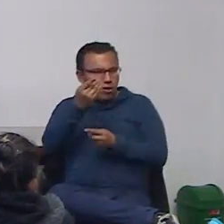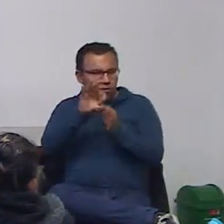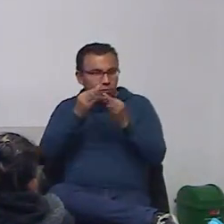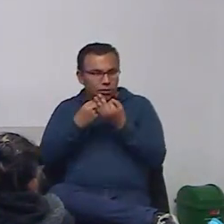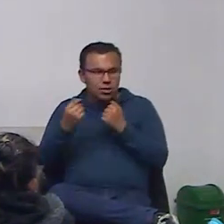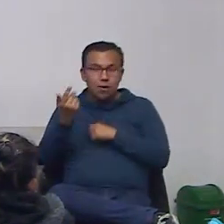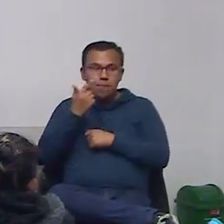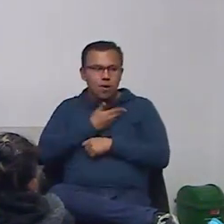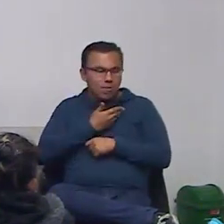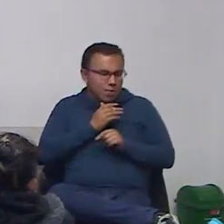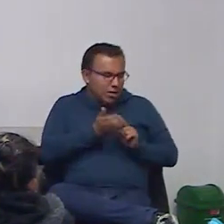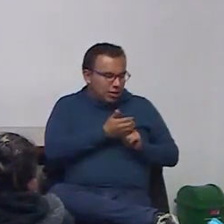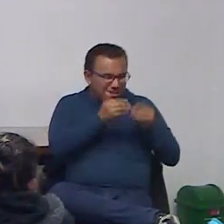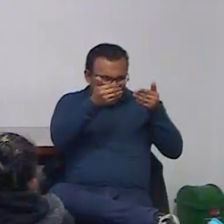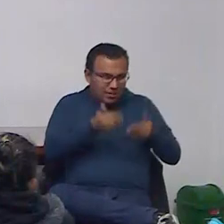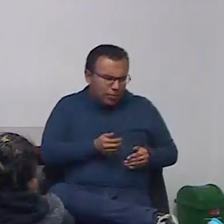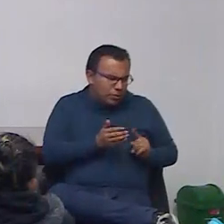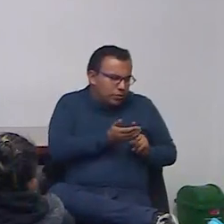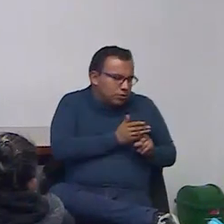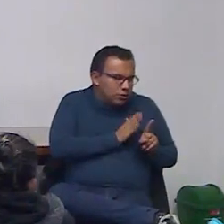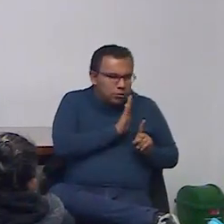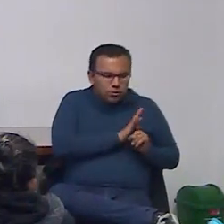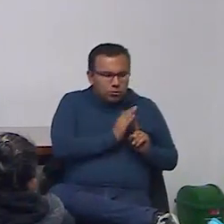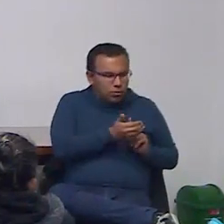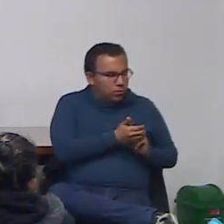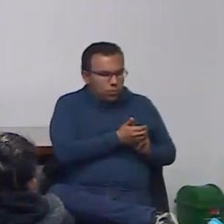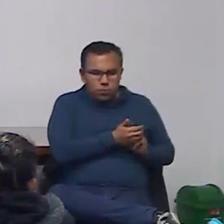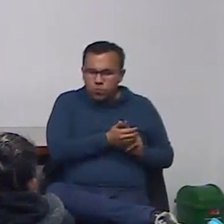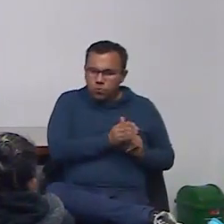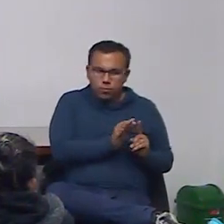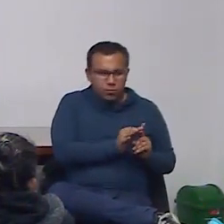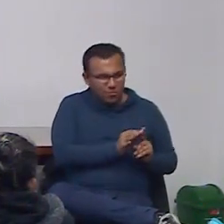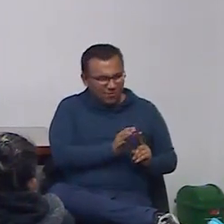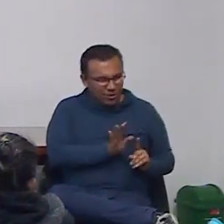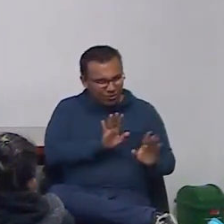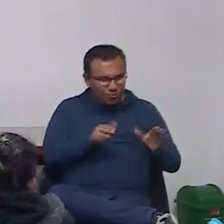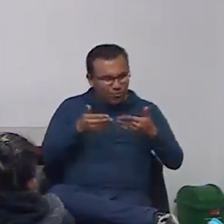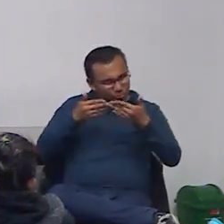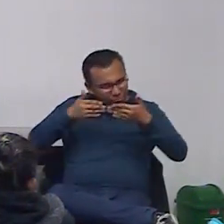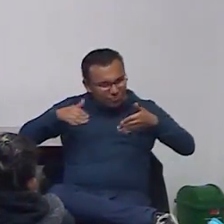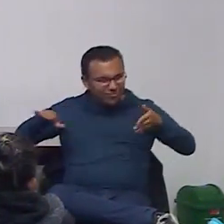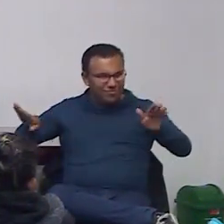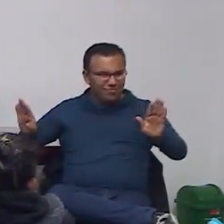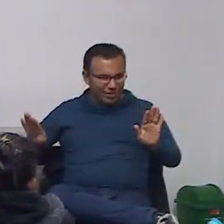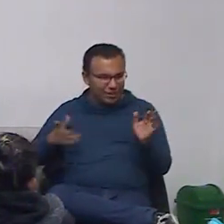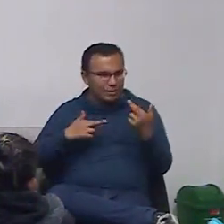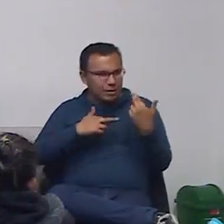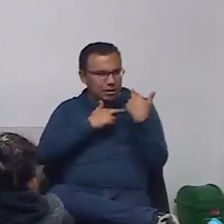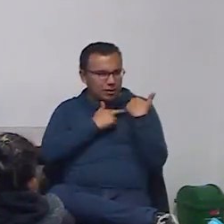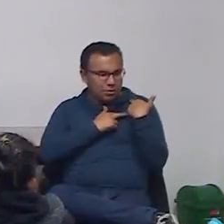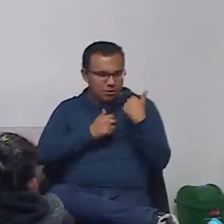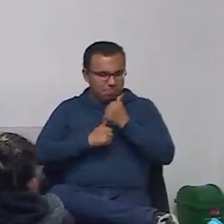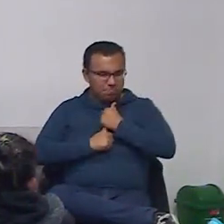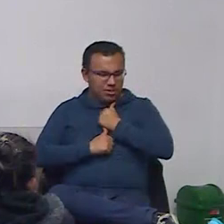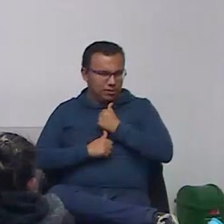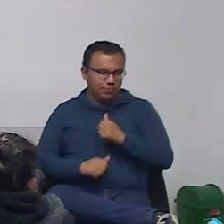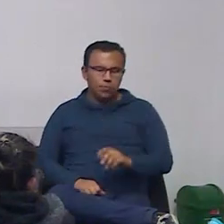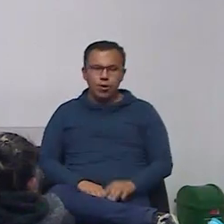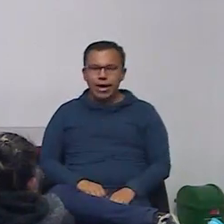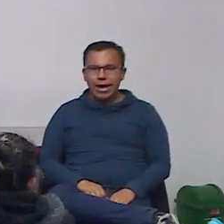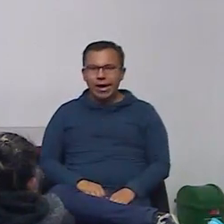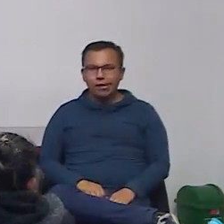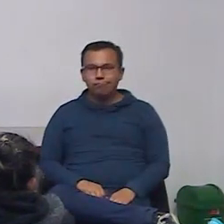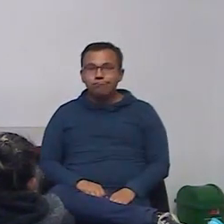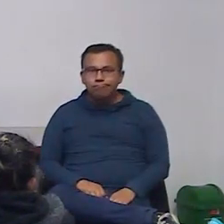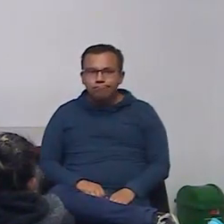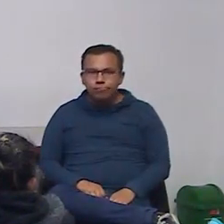sobreprotección en este ambiente Entonces es como para que se hagan más e se responsabilicen de sí mismos está la parte